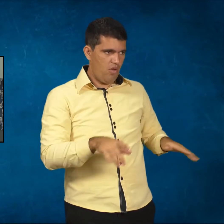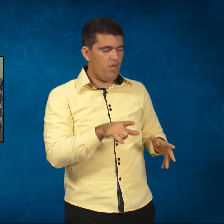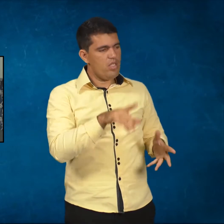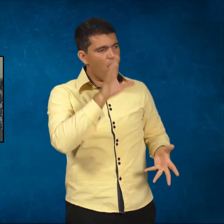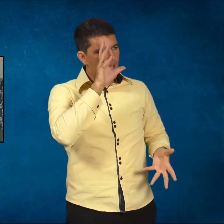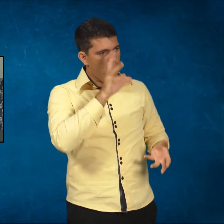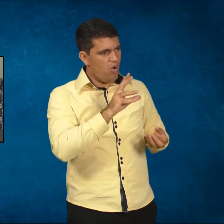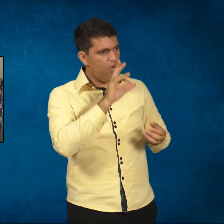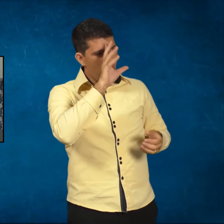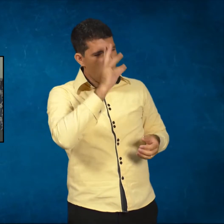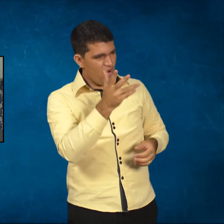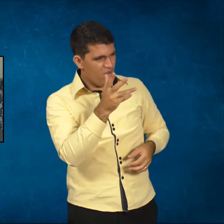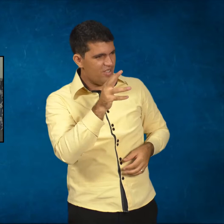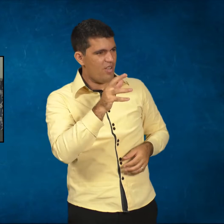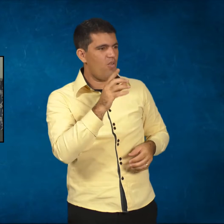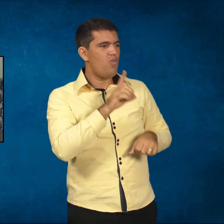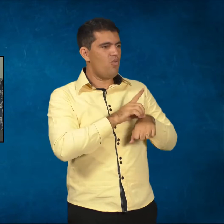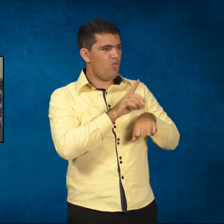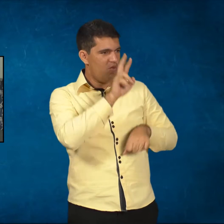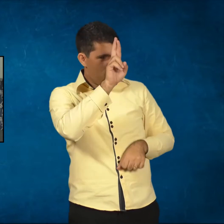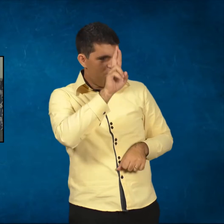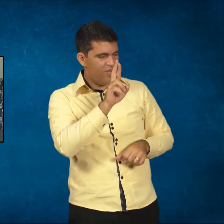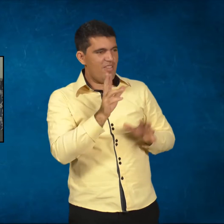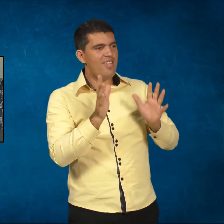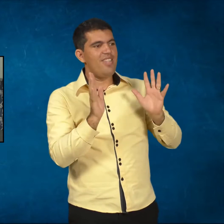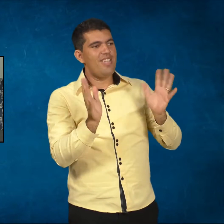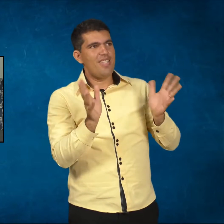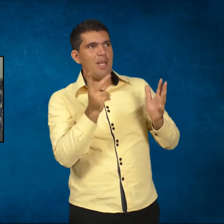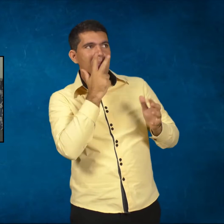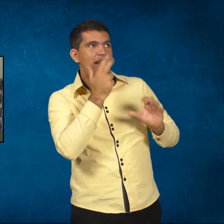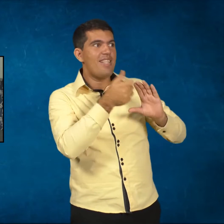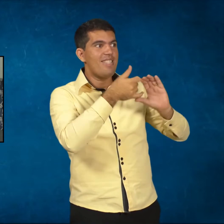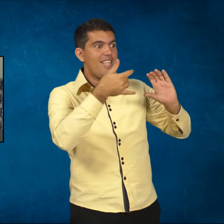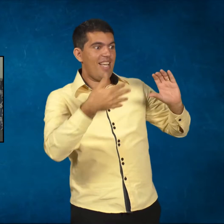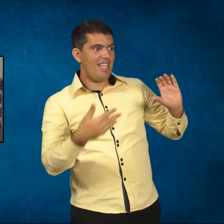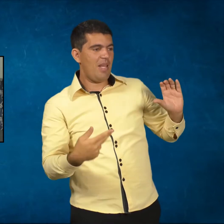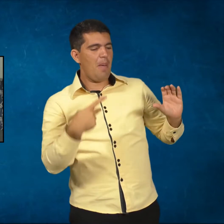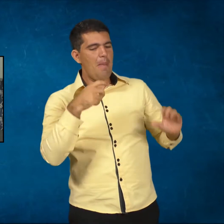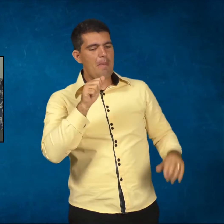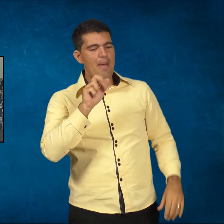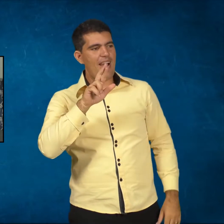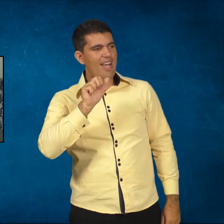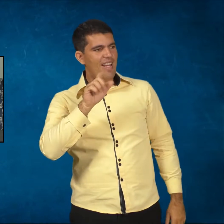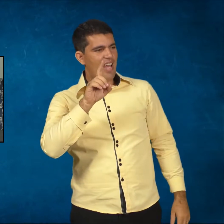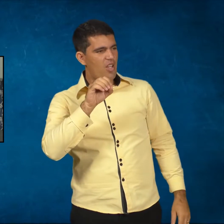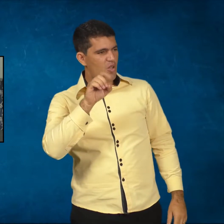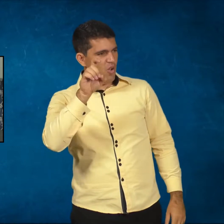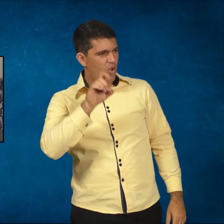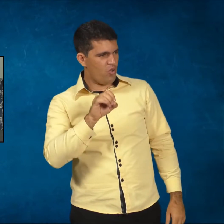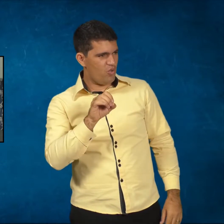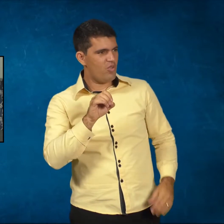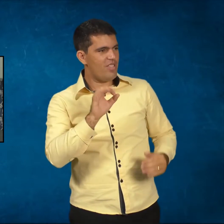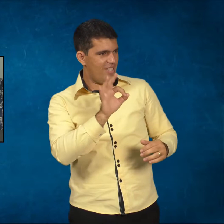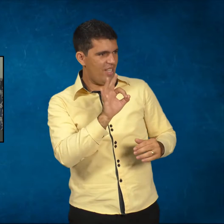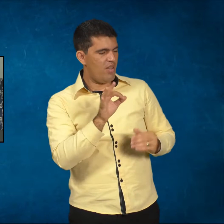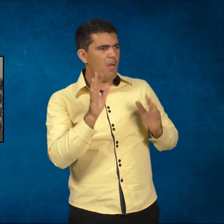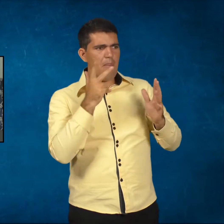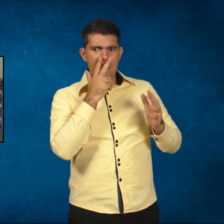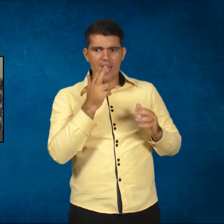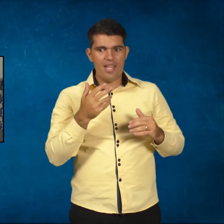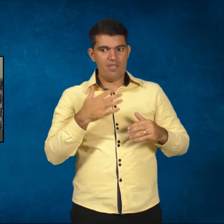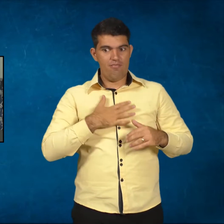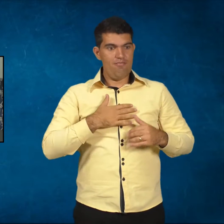do doutorado, deu para sentir um sentimento, uma característica um pouco paradoxal. A senhora estava pessimista com o que foi